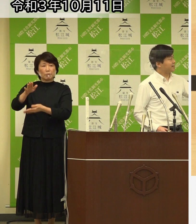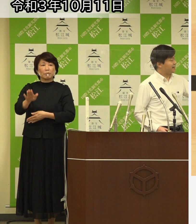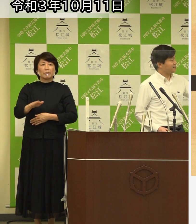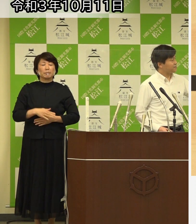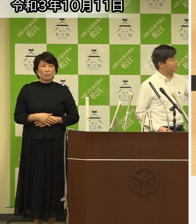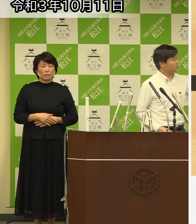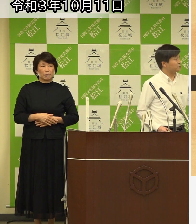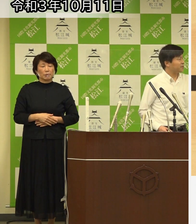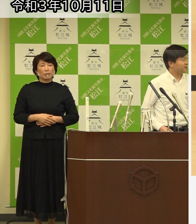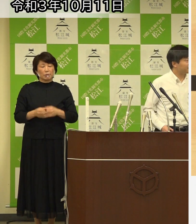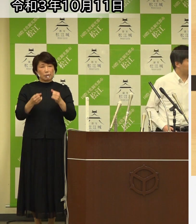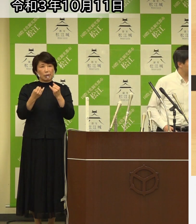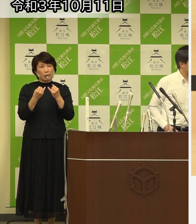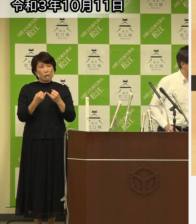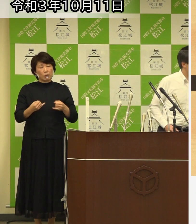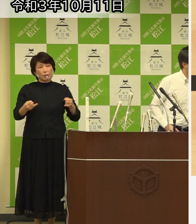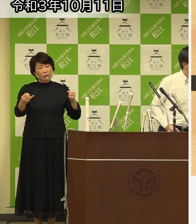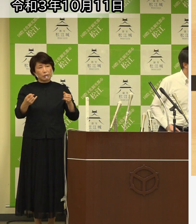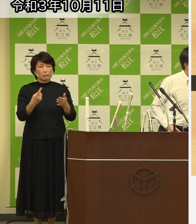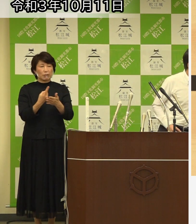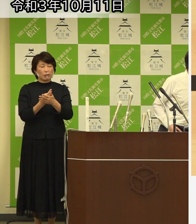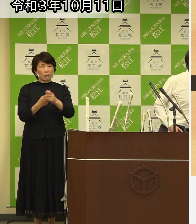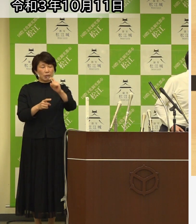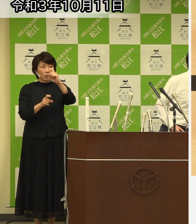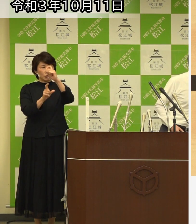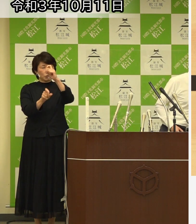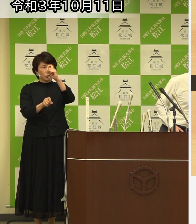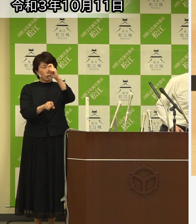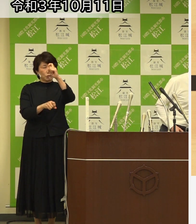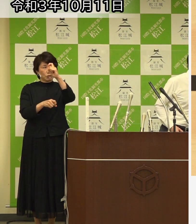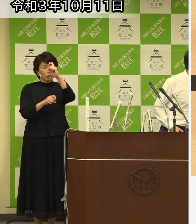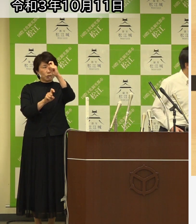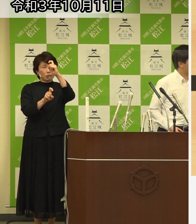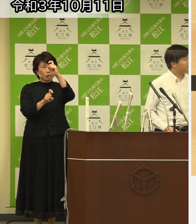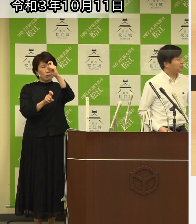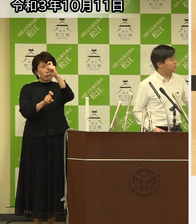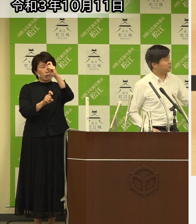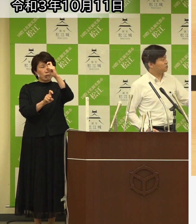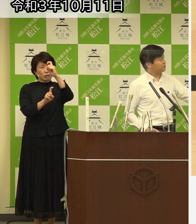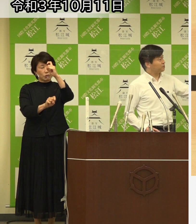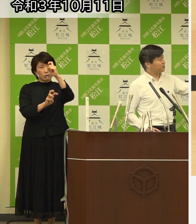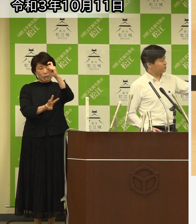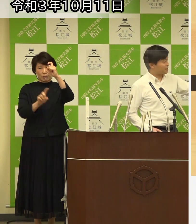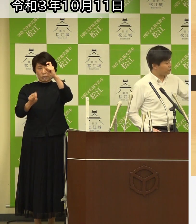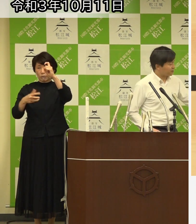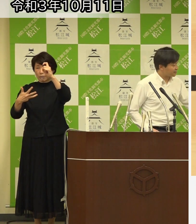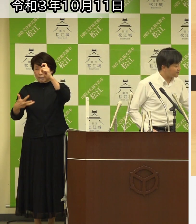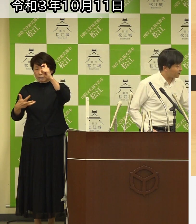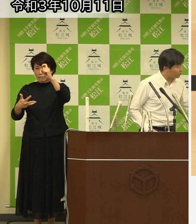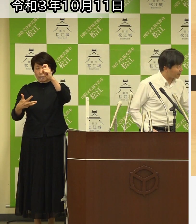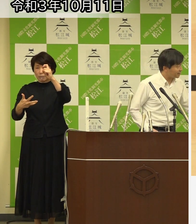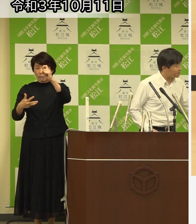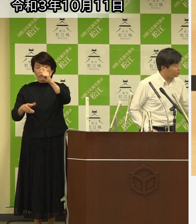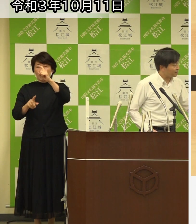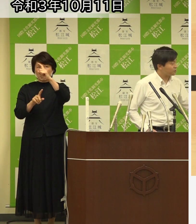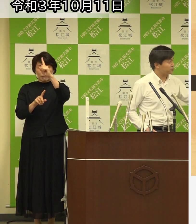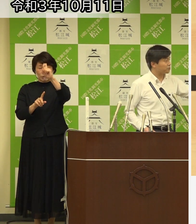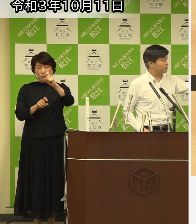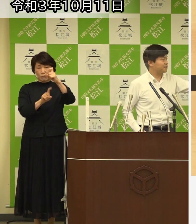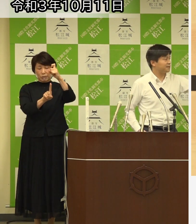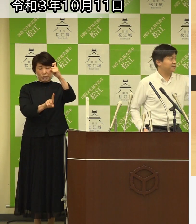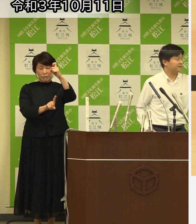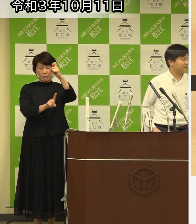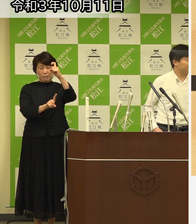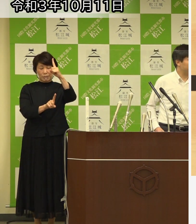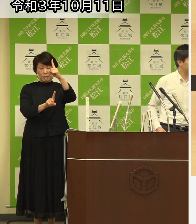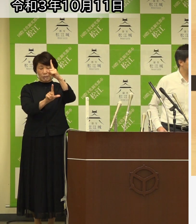への参加についての締め切りが18日と13日ですね、こちらは。パブリックビューイングは11月7日ですので、少し